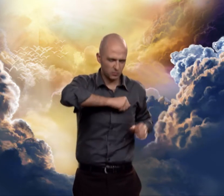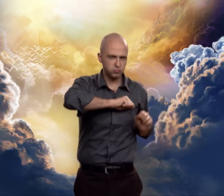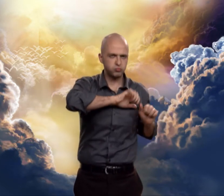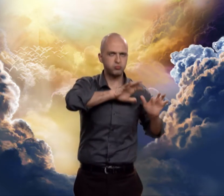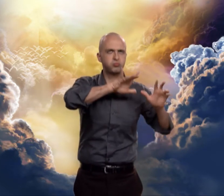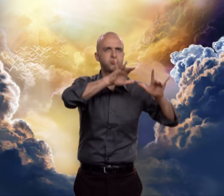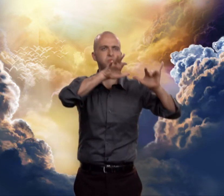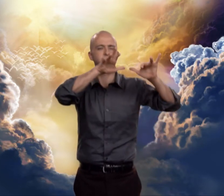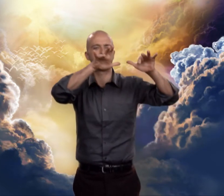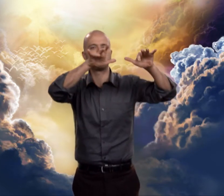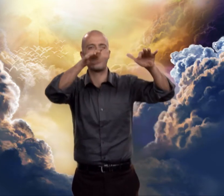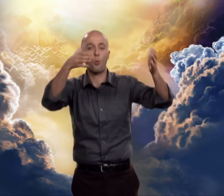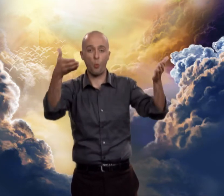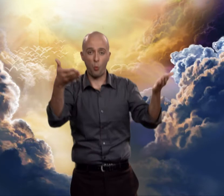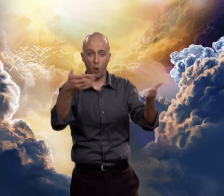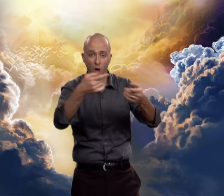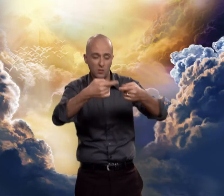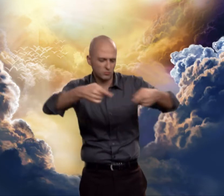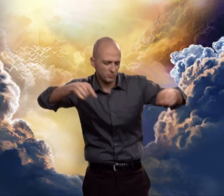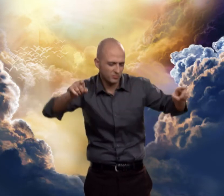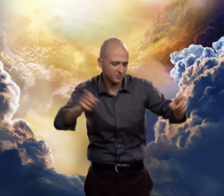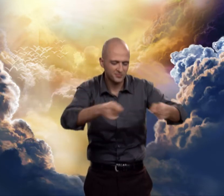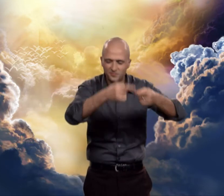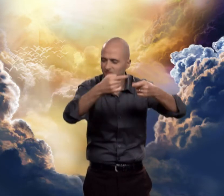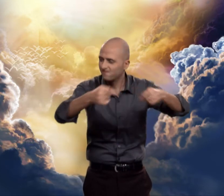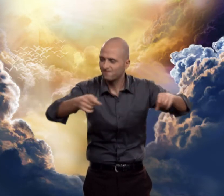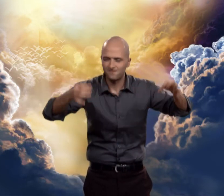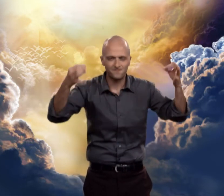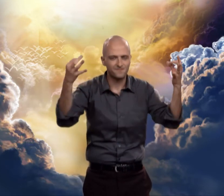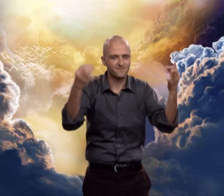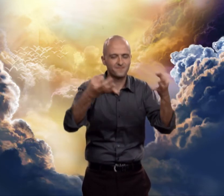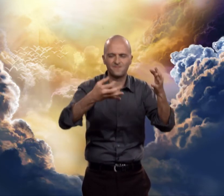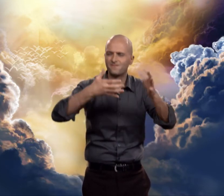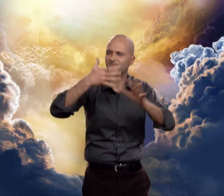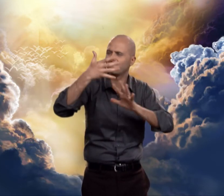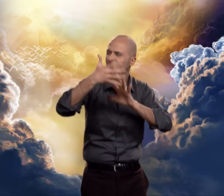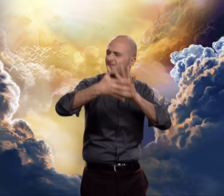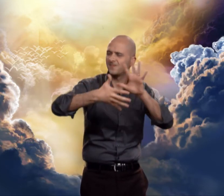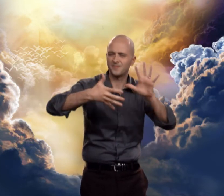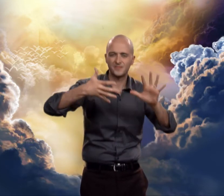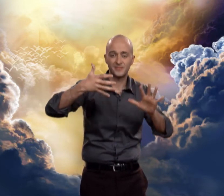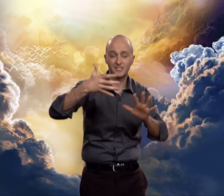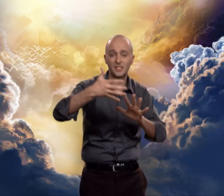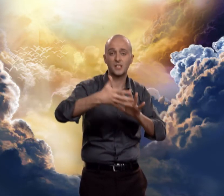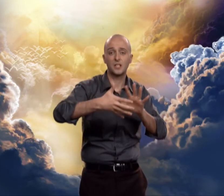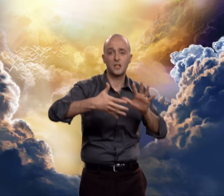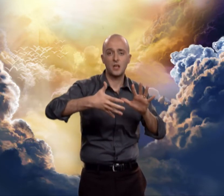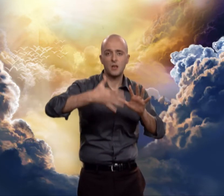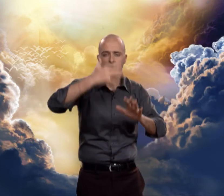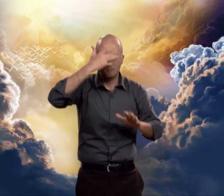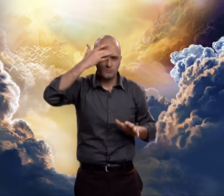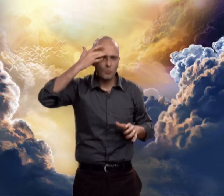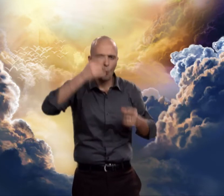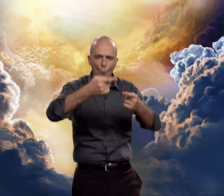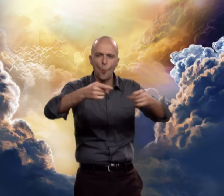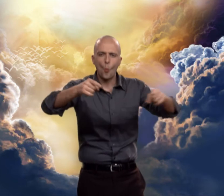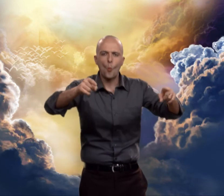o pecado, seu poder, sua culpa, suas desgraças. Olham para ele com aversão. Ao perceberem o